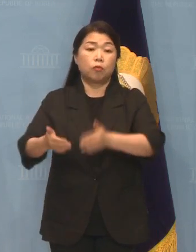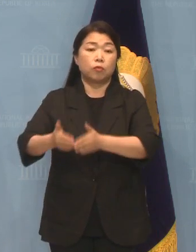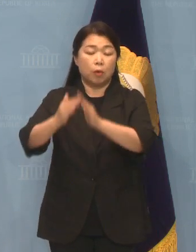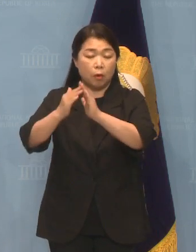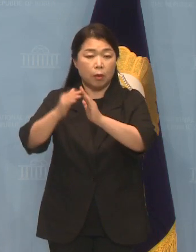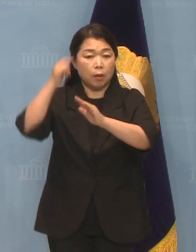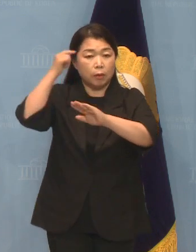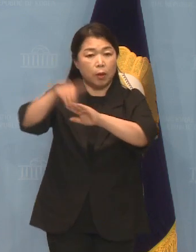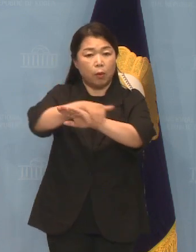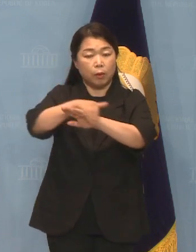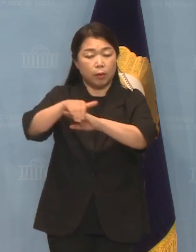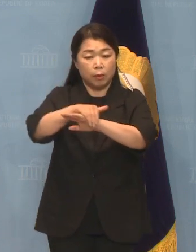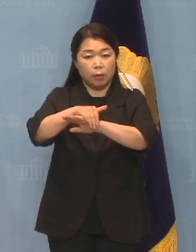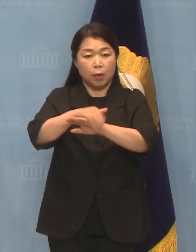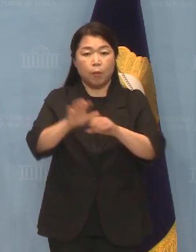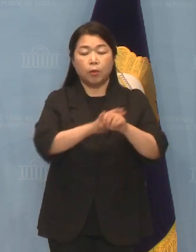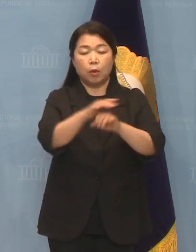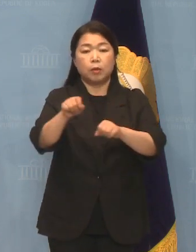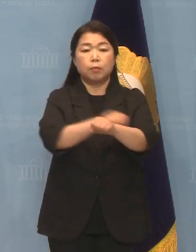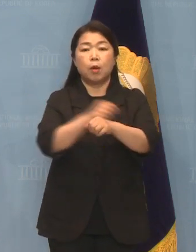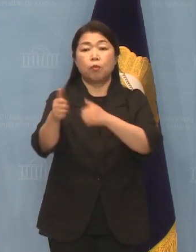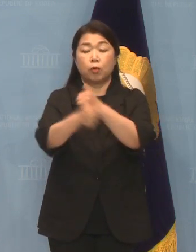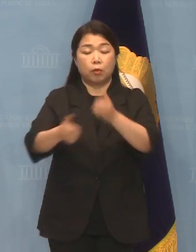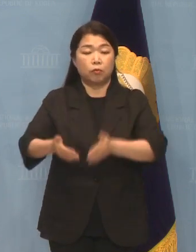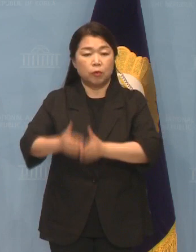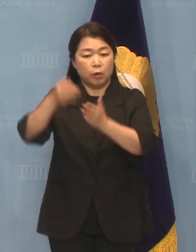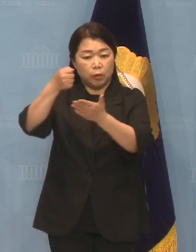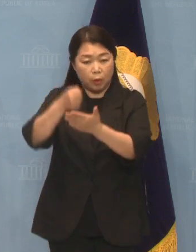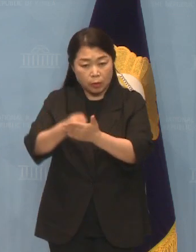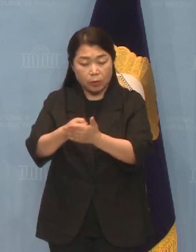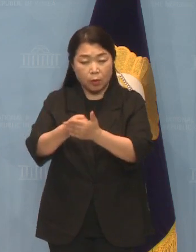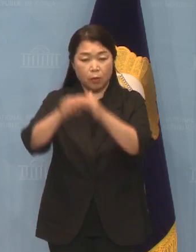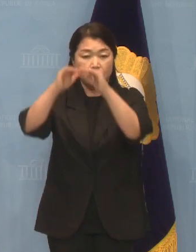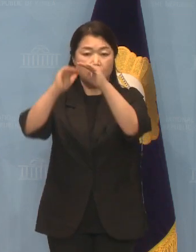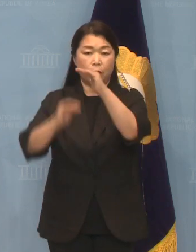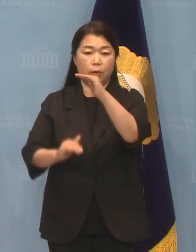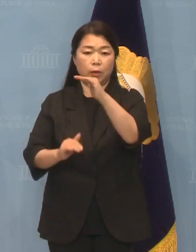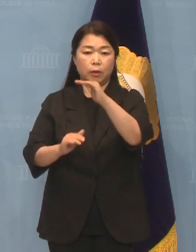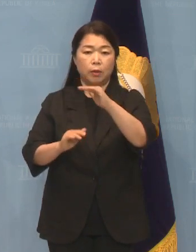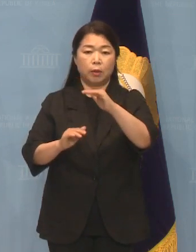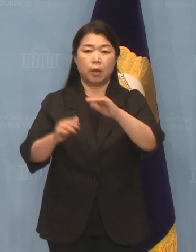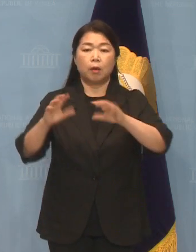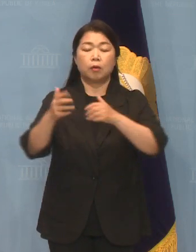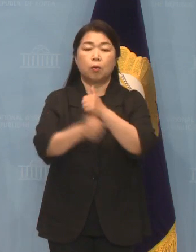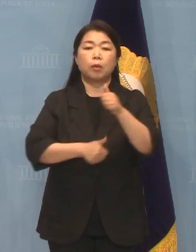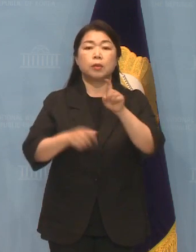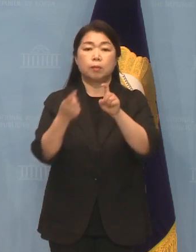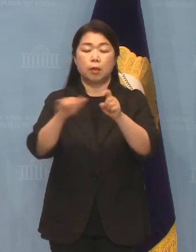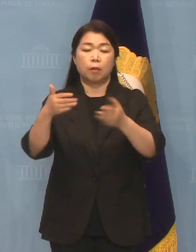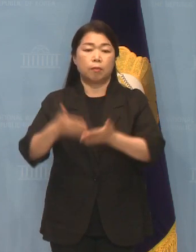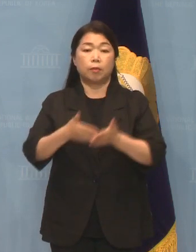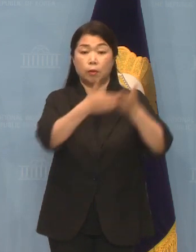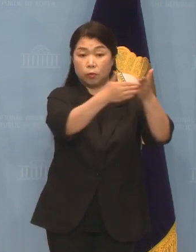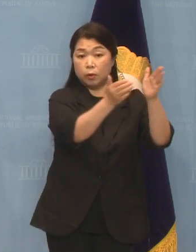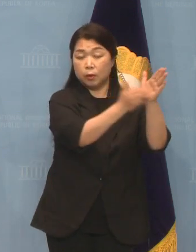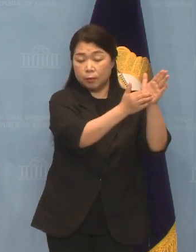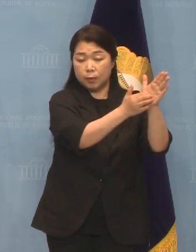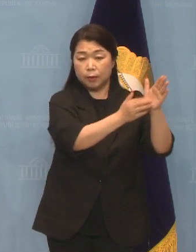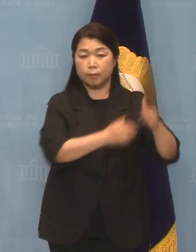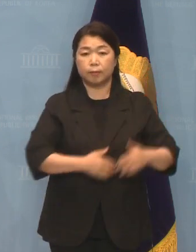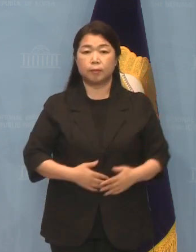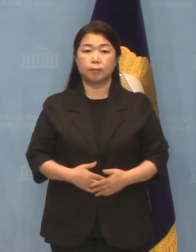구성하려는 포스트 코로나 특별위원회 구성 결의안도 의원 10인의 공동 발의로 제출되었습니다.